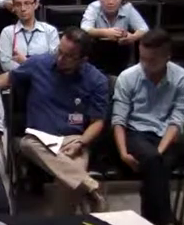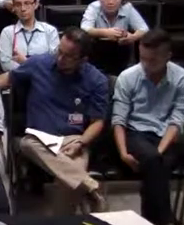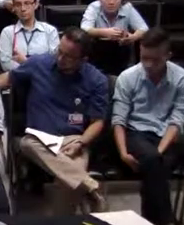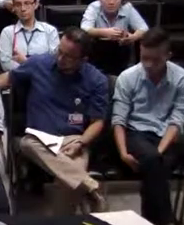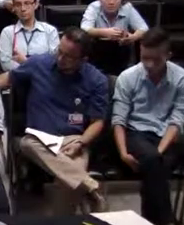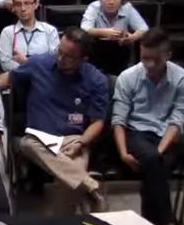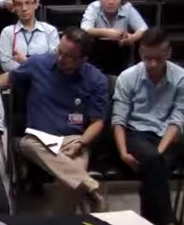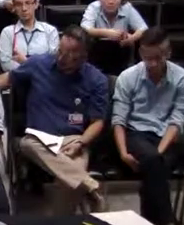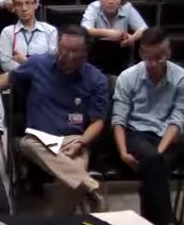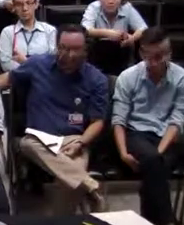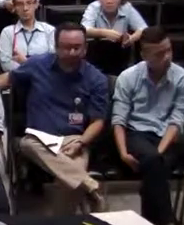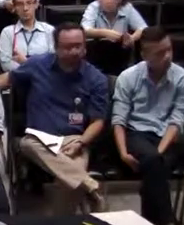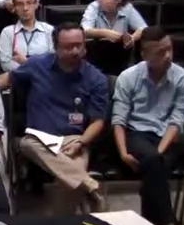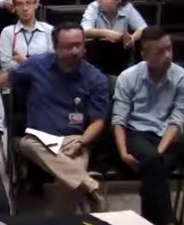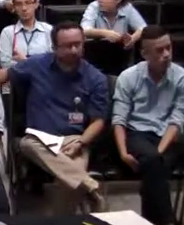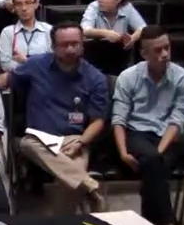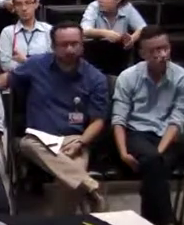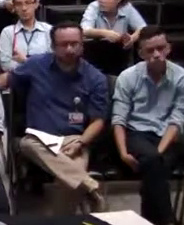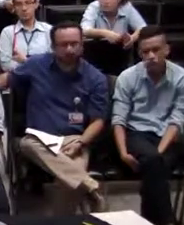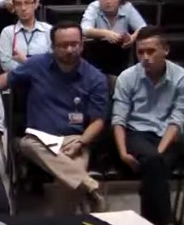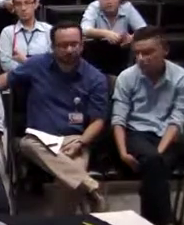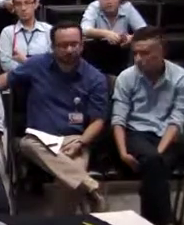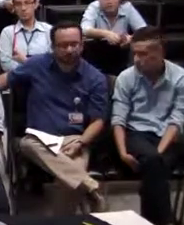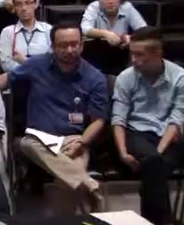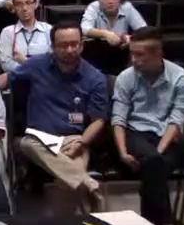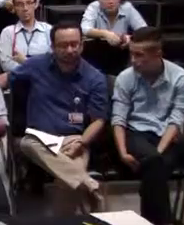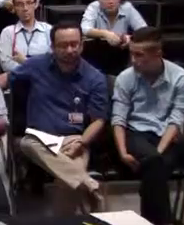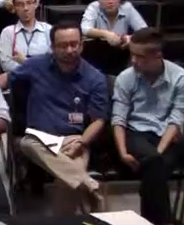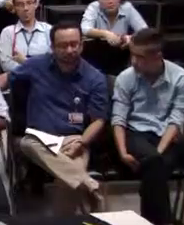que quieren decir esas rondas no le hallo sentido.